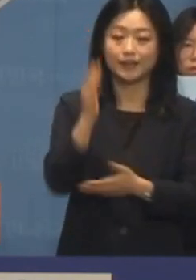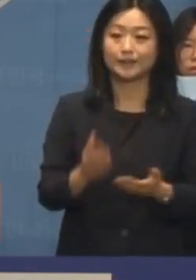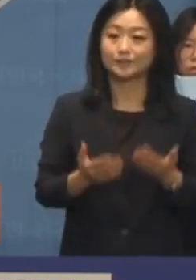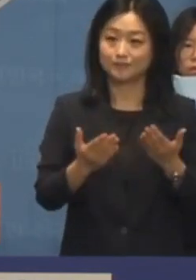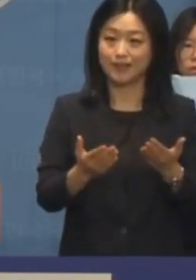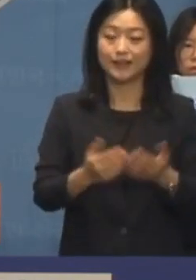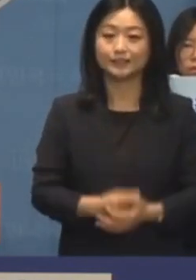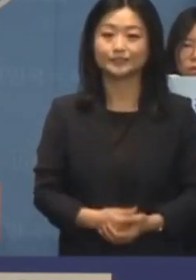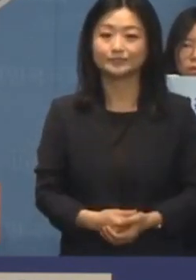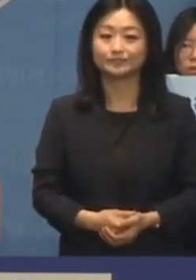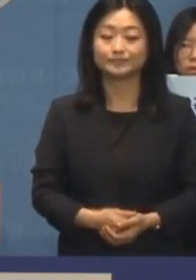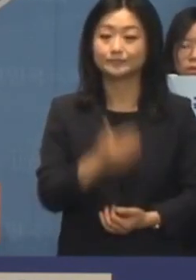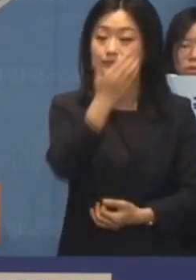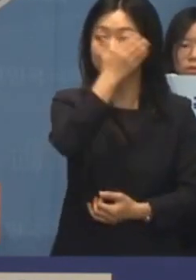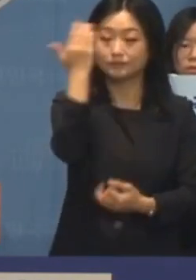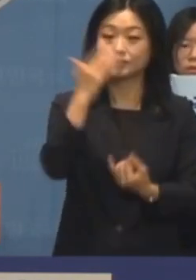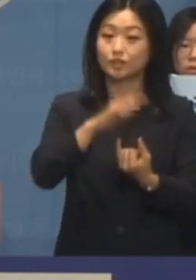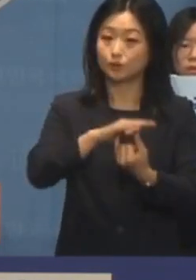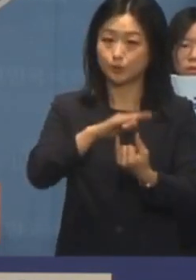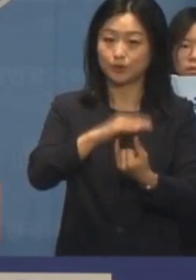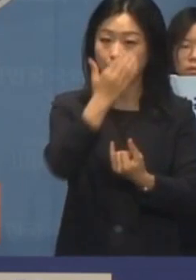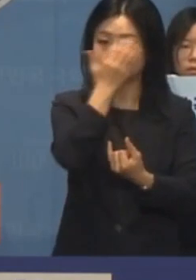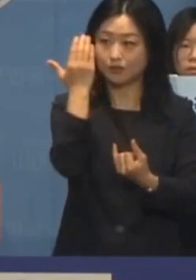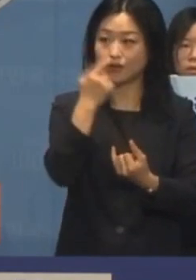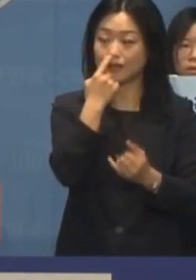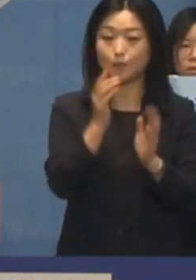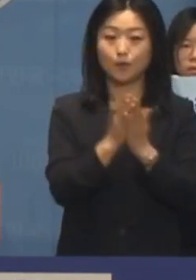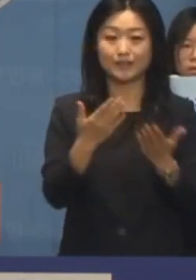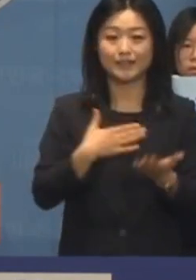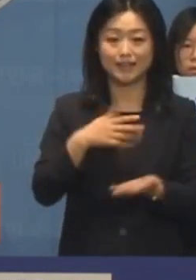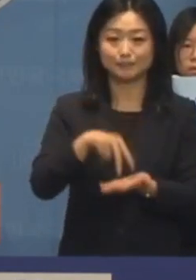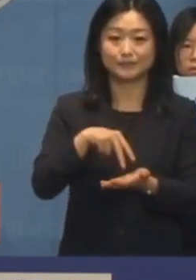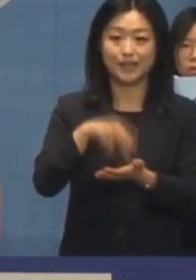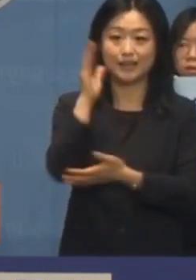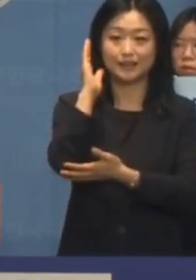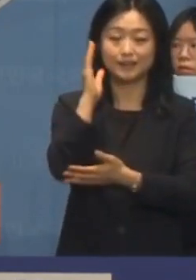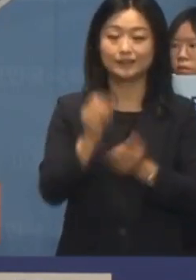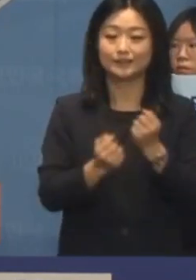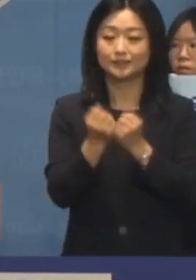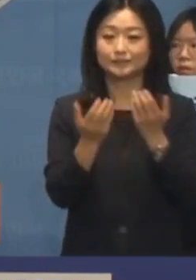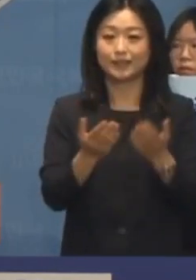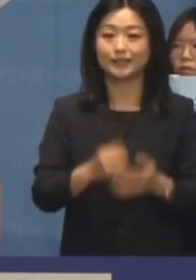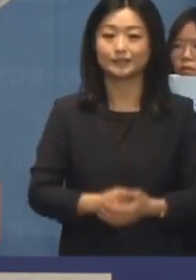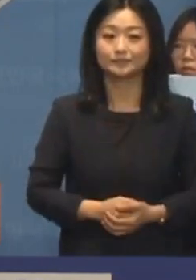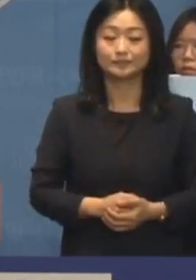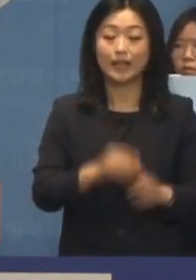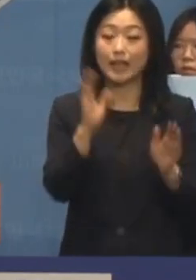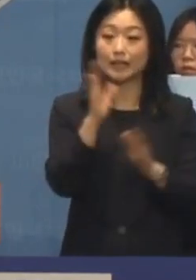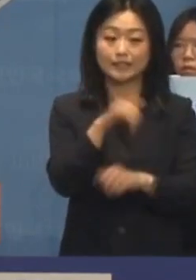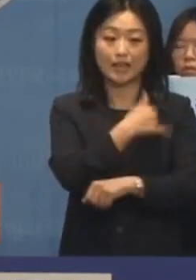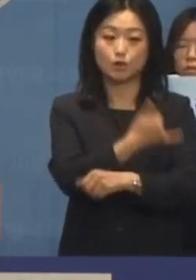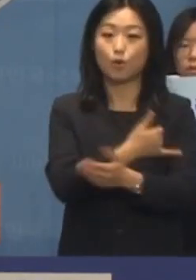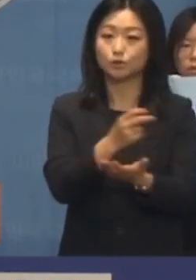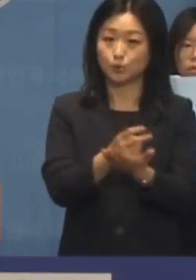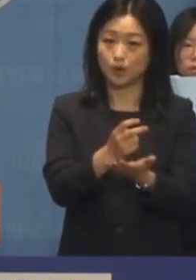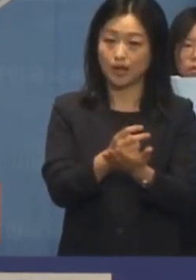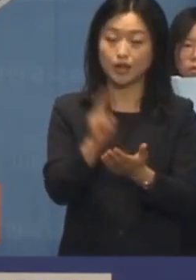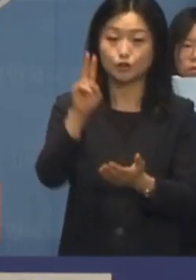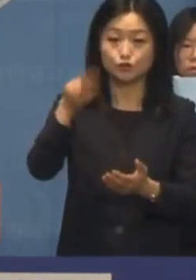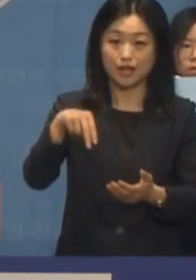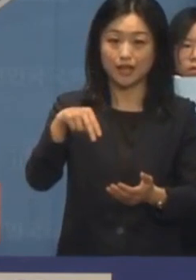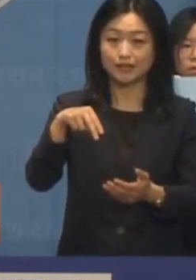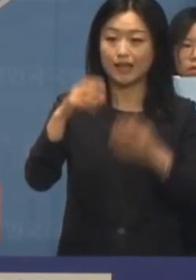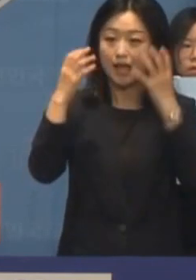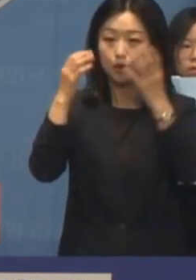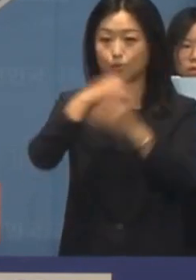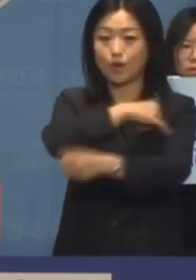유스, 즉 청년 당사자로서 이 자리에 서 있습니다. 학생인권 조례는 유엔 아동의